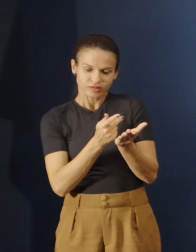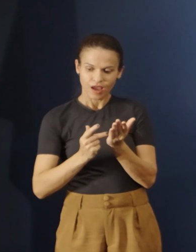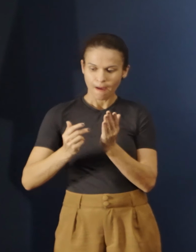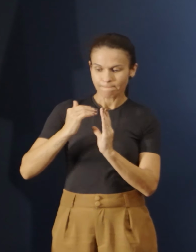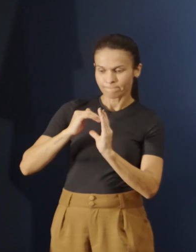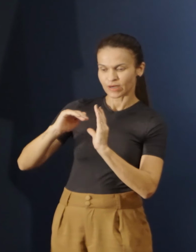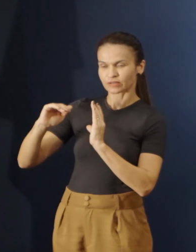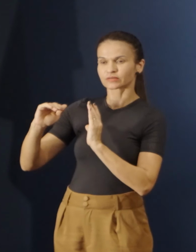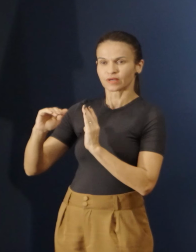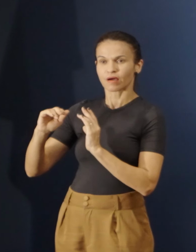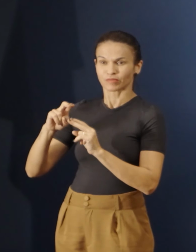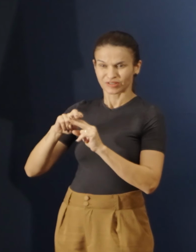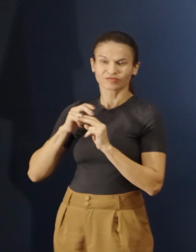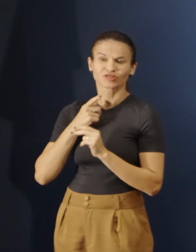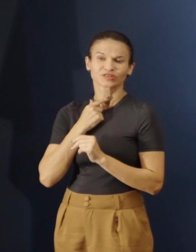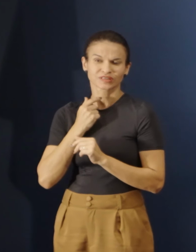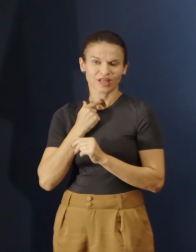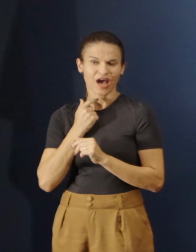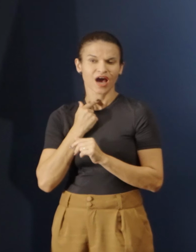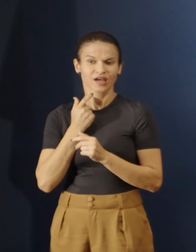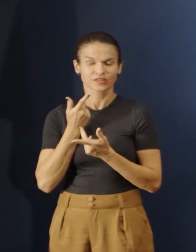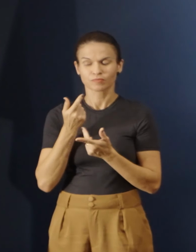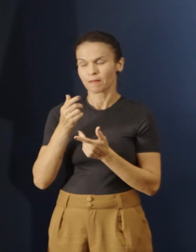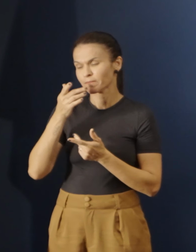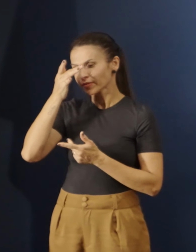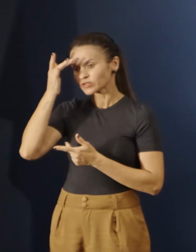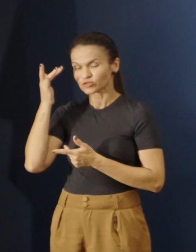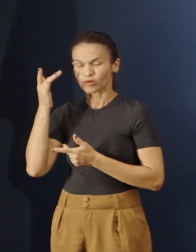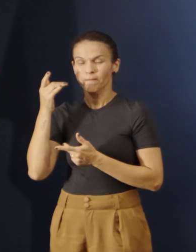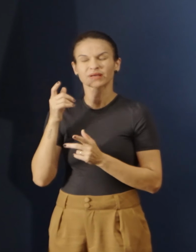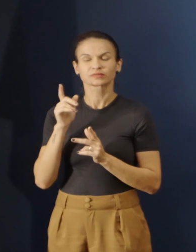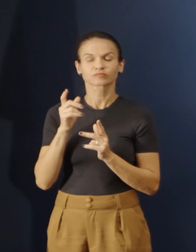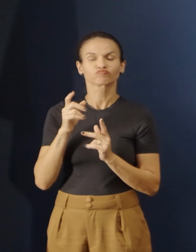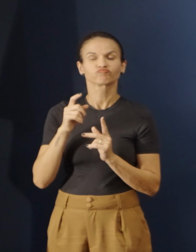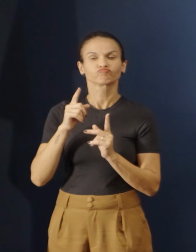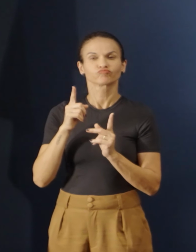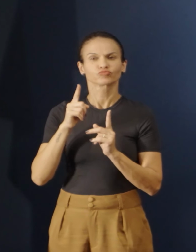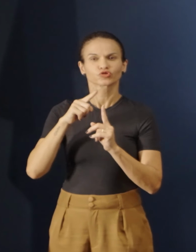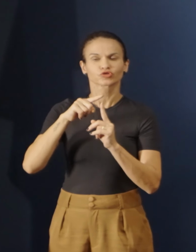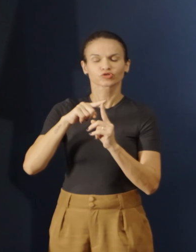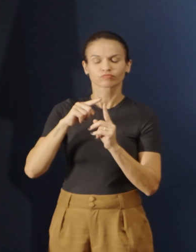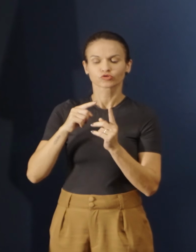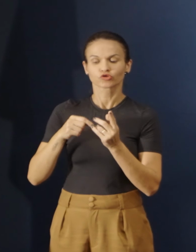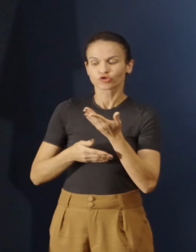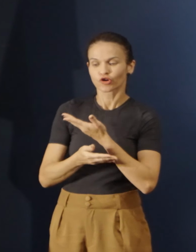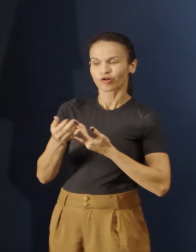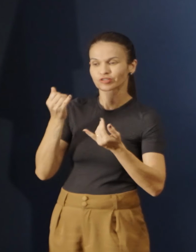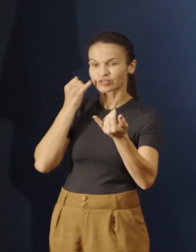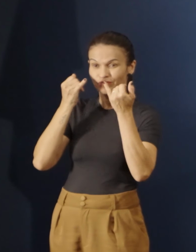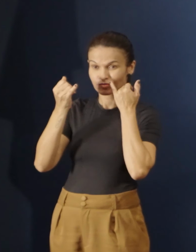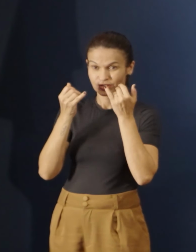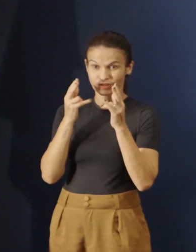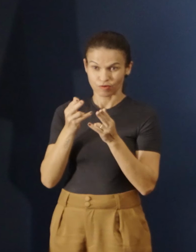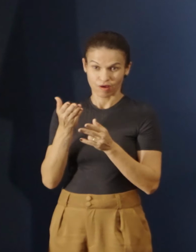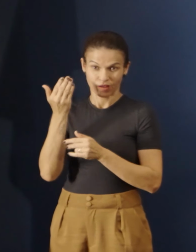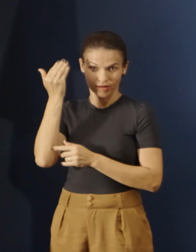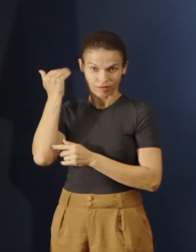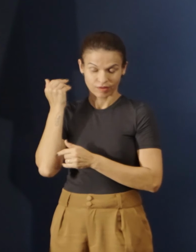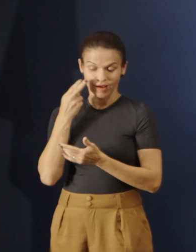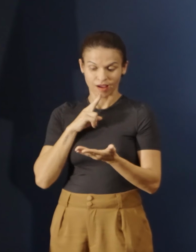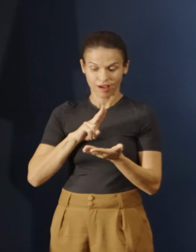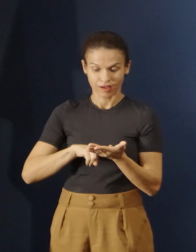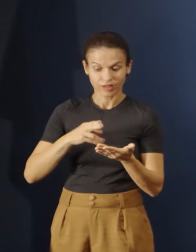aquilo meio que de propósito, vamos dizer assim, para alguém. Mas não mais com aquele sentido de troca de informações como era antigamente. Então, realmente,